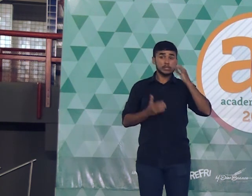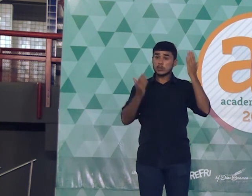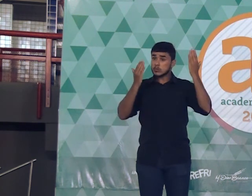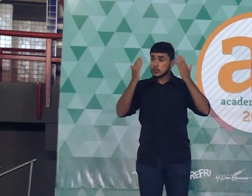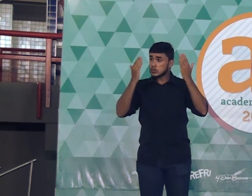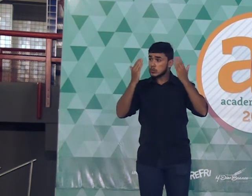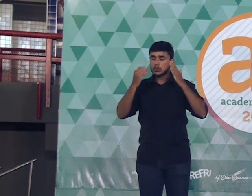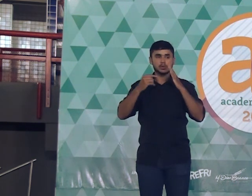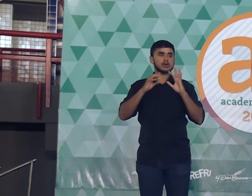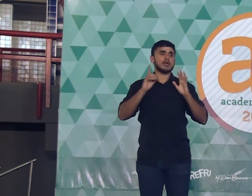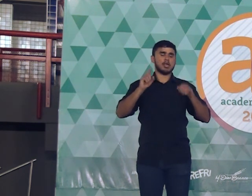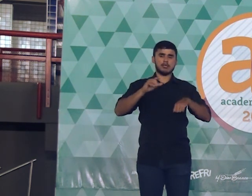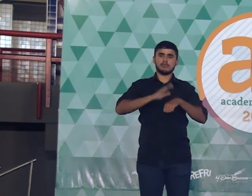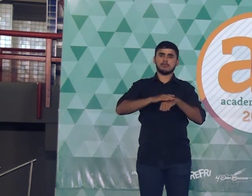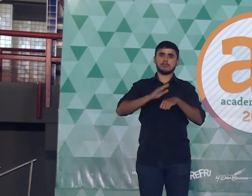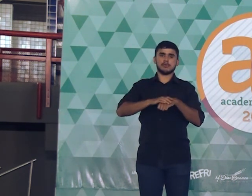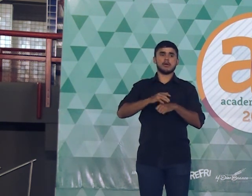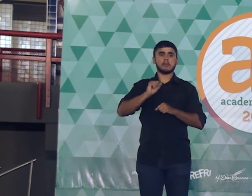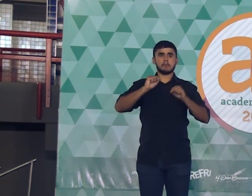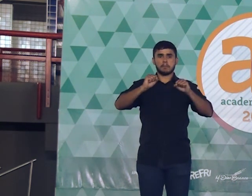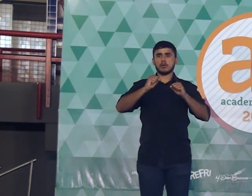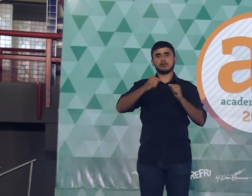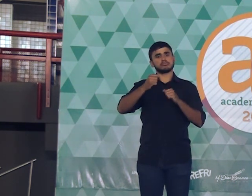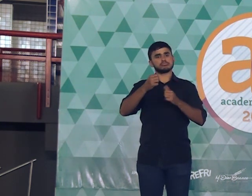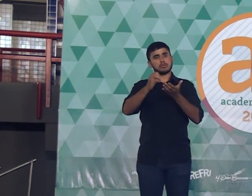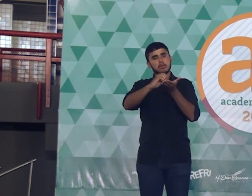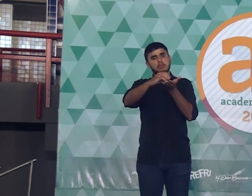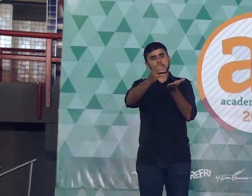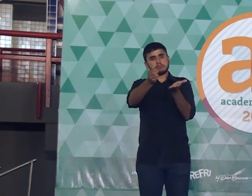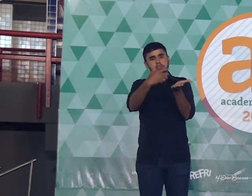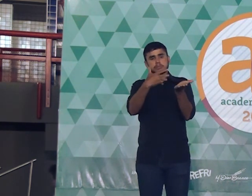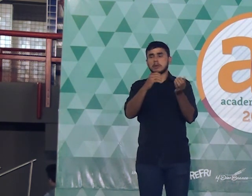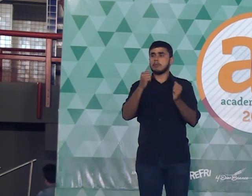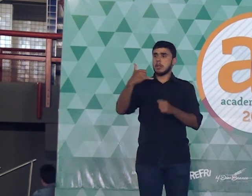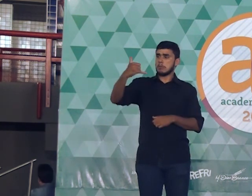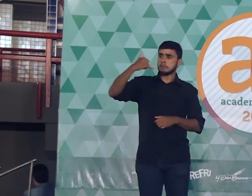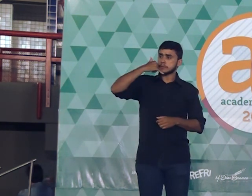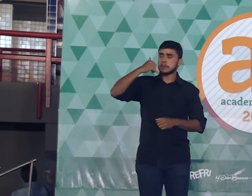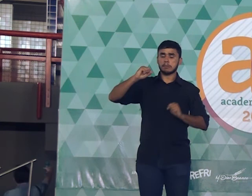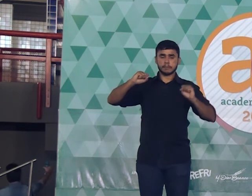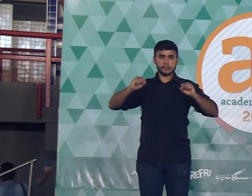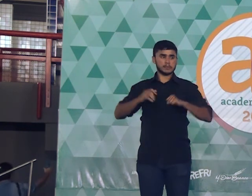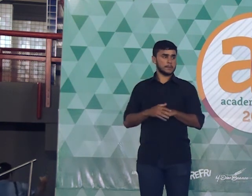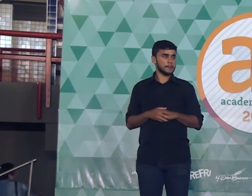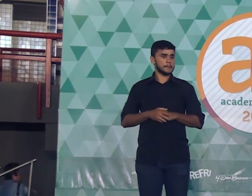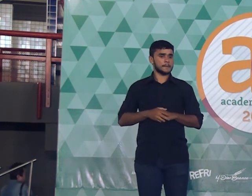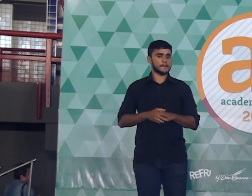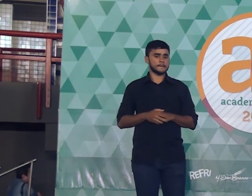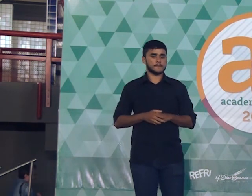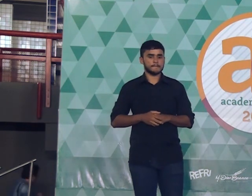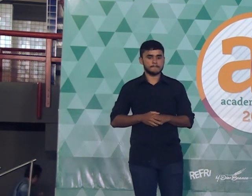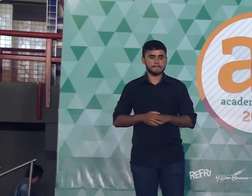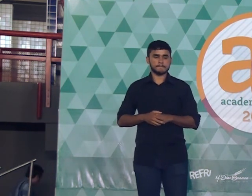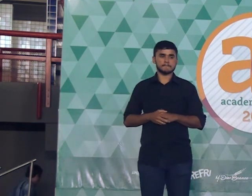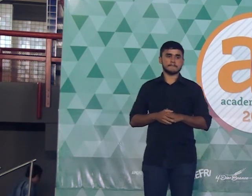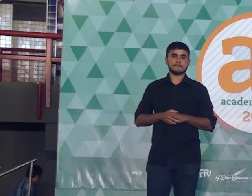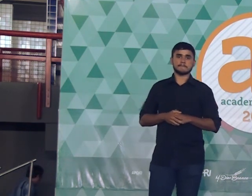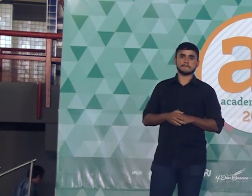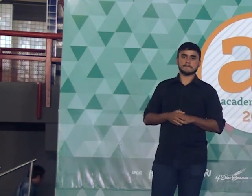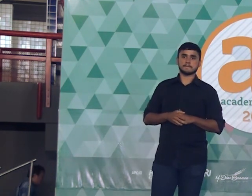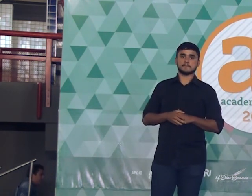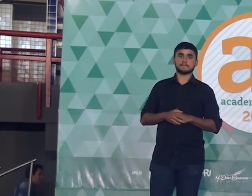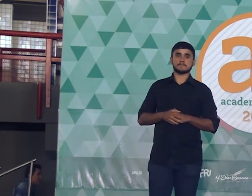por favor, é só tentar entrar em contato comigo. Eu vou deixar aqui os meus contatos para você. Deixa eu ver se eu botei aqui. Não. Eu só não